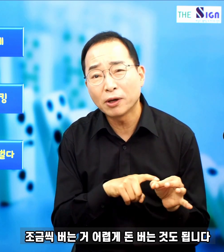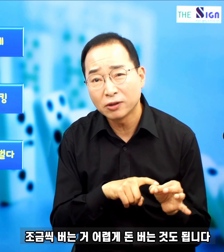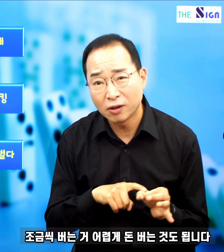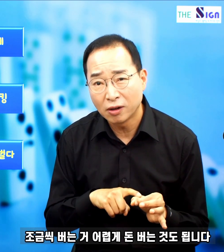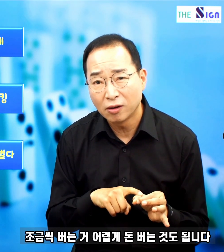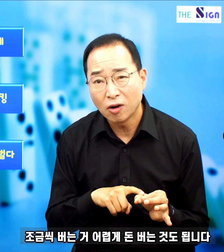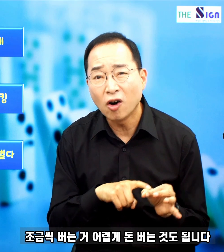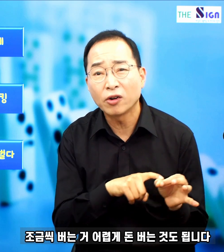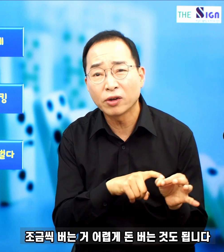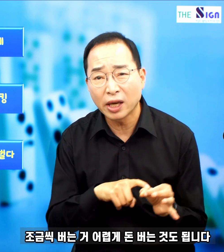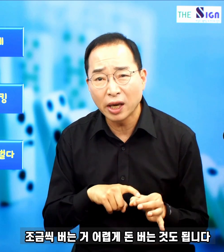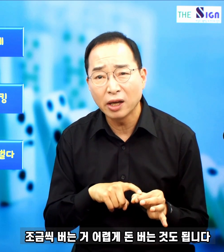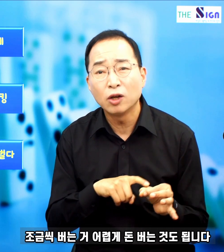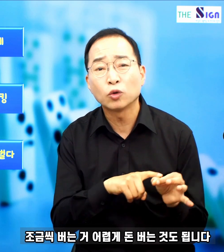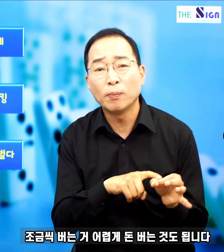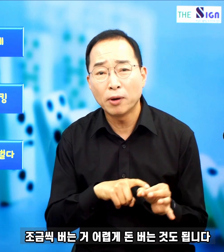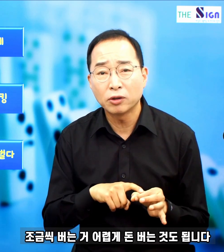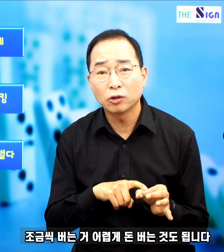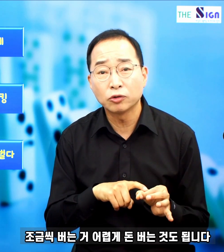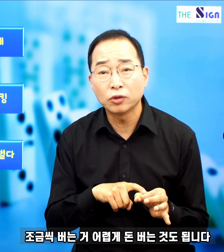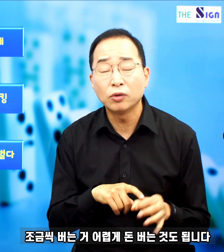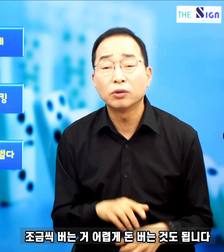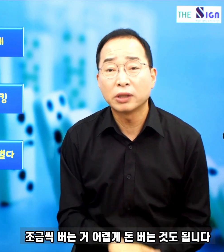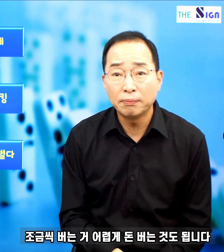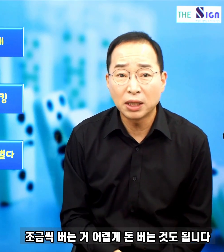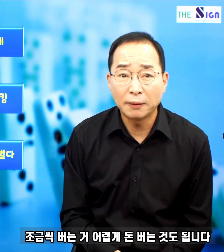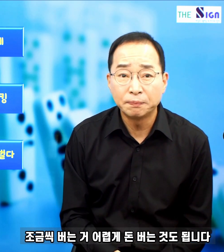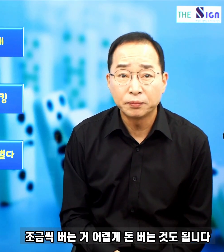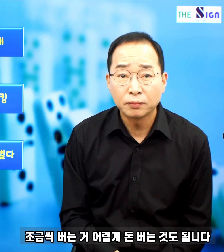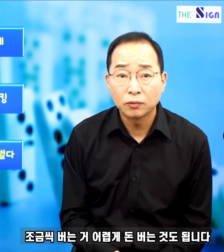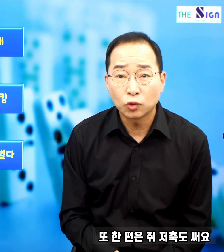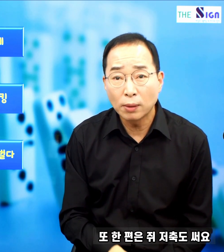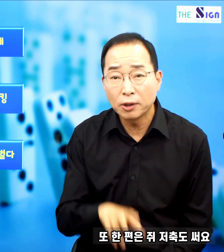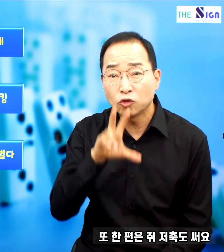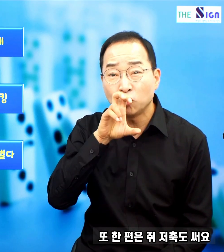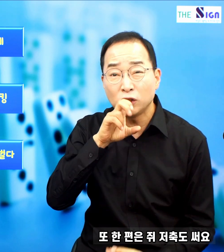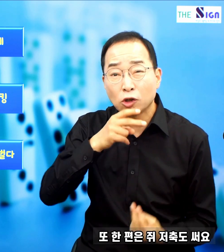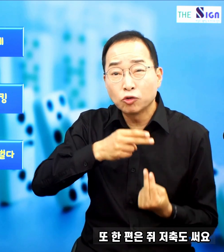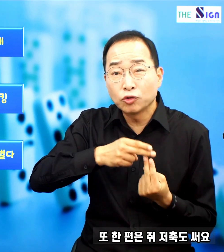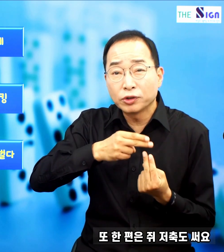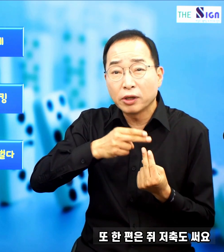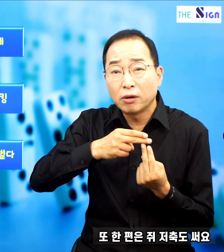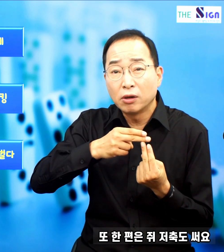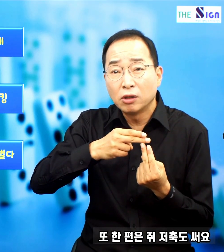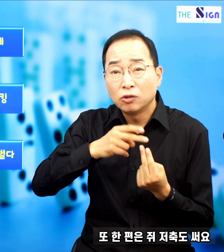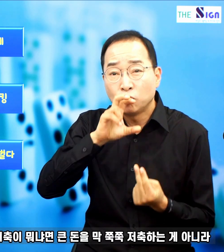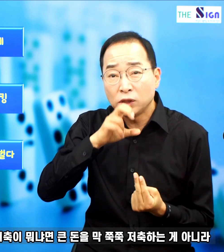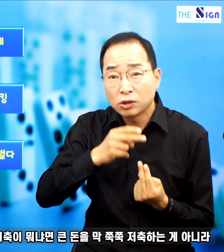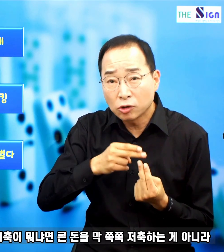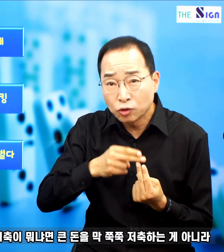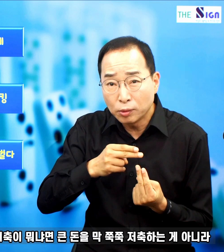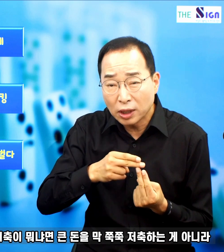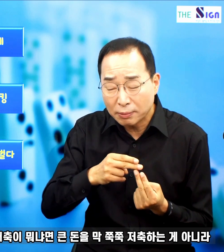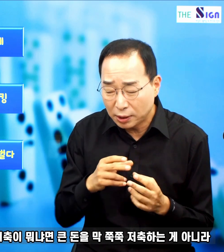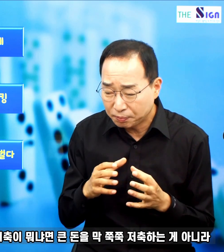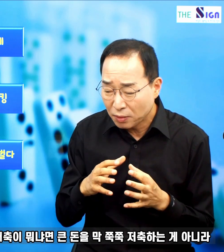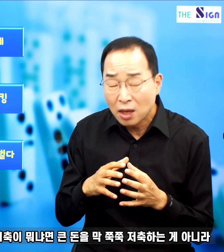거 어렵게 돈 버는 것도 됩니다. 또 한편은 쥐 저축도 써요. 쥐 저축은 뭐냐면은